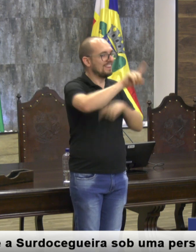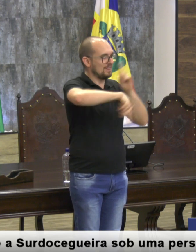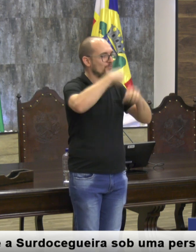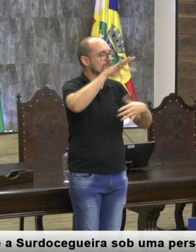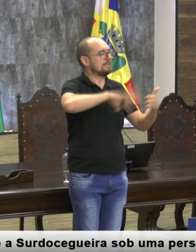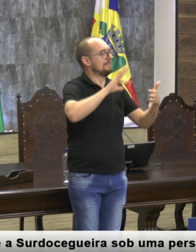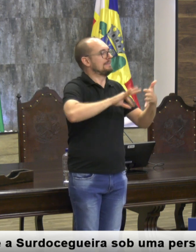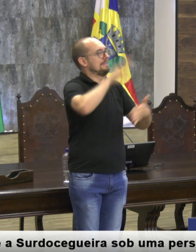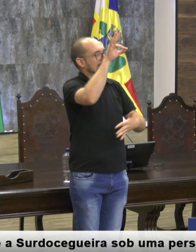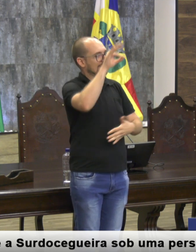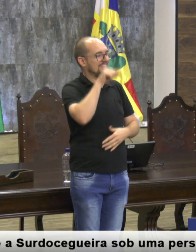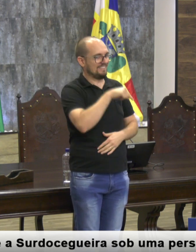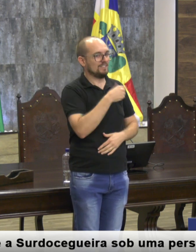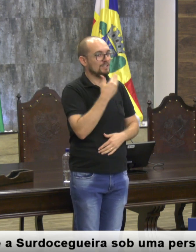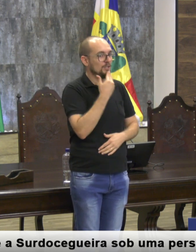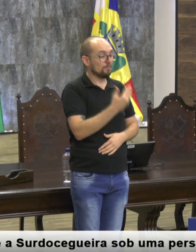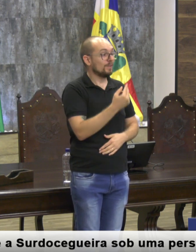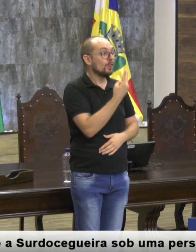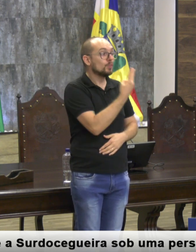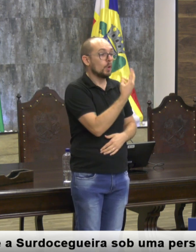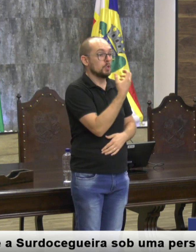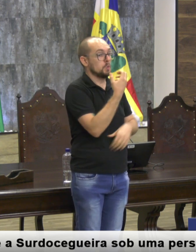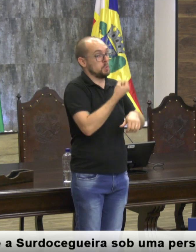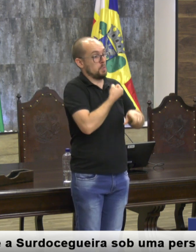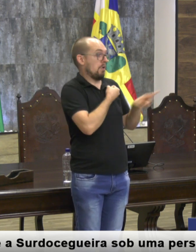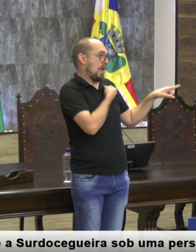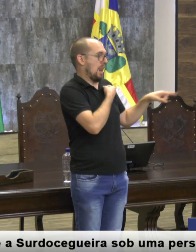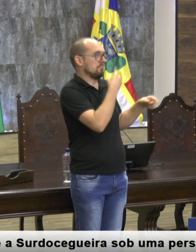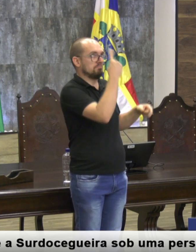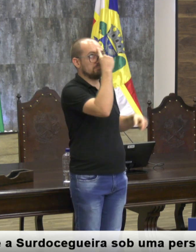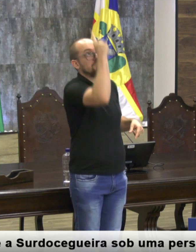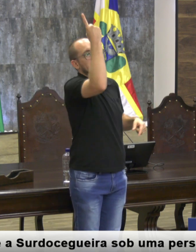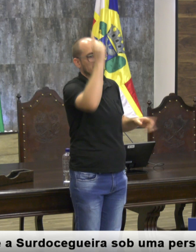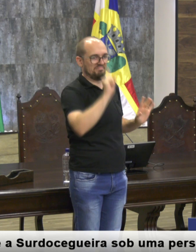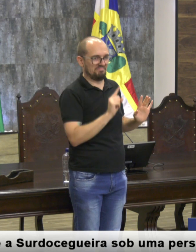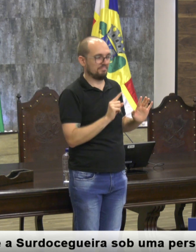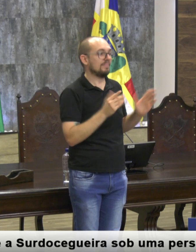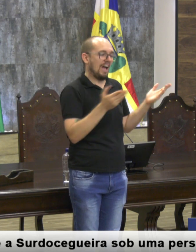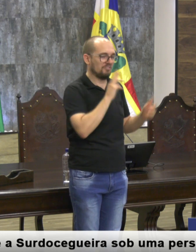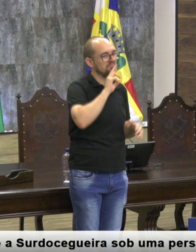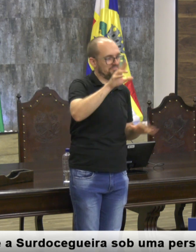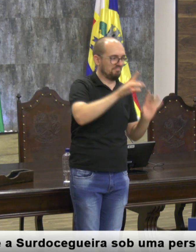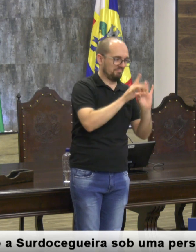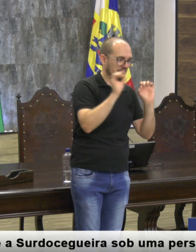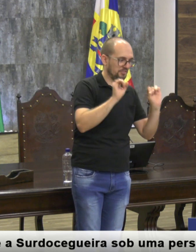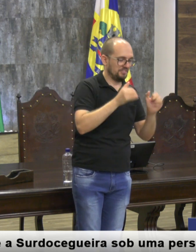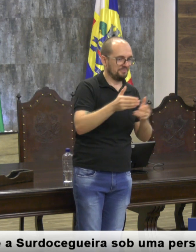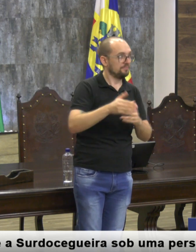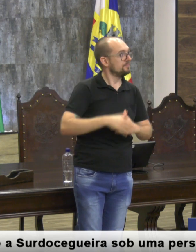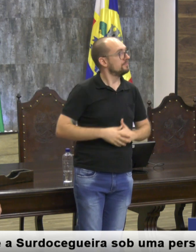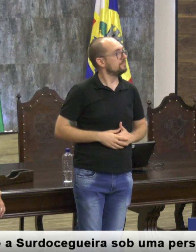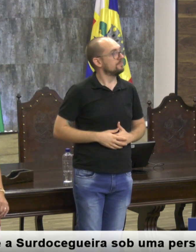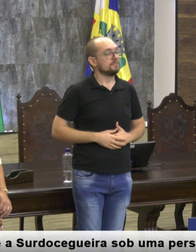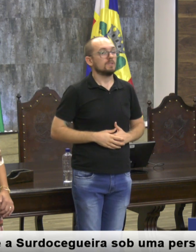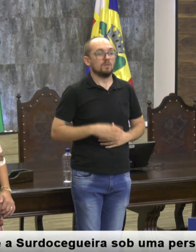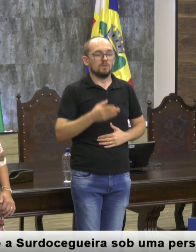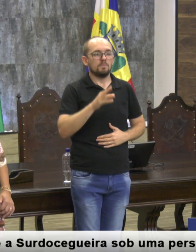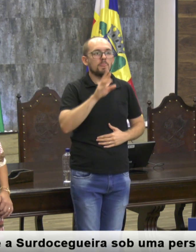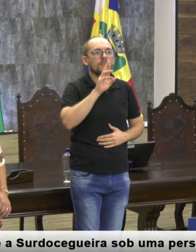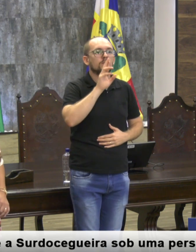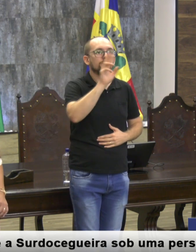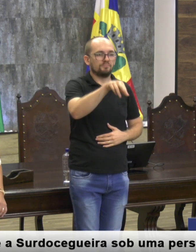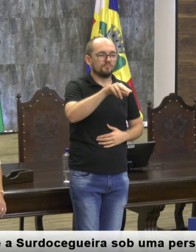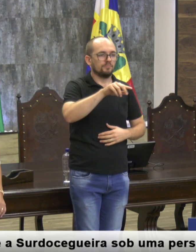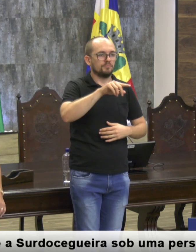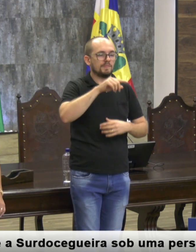Então aí eu vou pedir 2 números e ao final a gente vai sortear então. Agora sim a resposta. Bom, em relação ao livro, né,